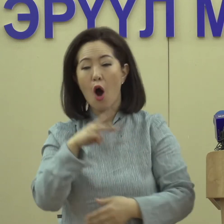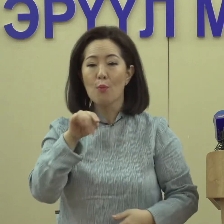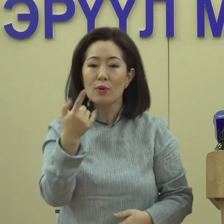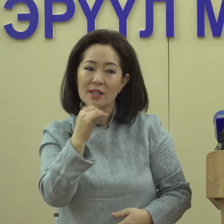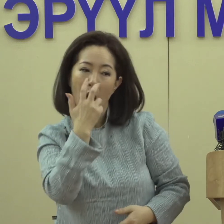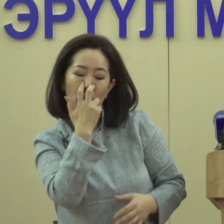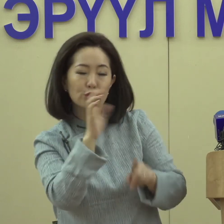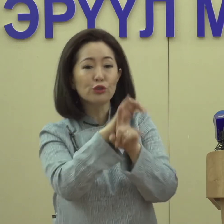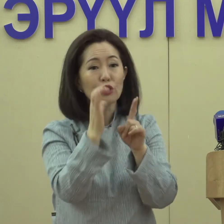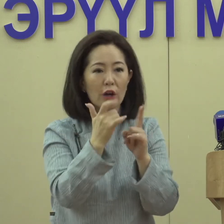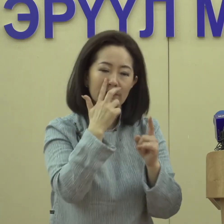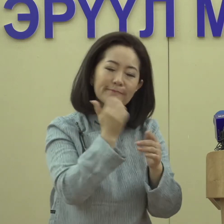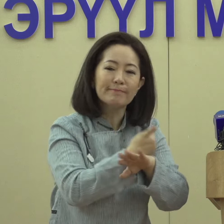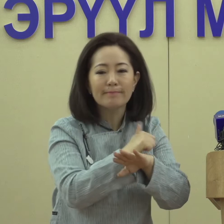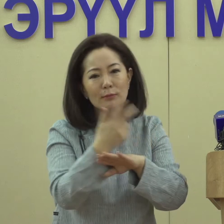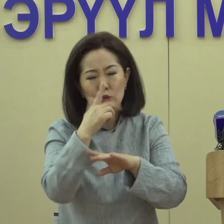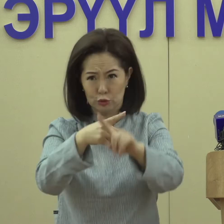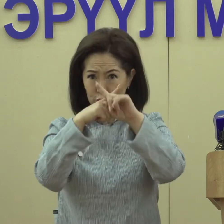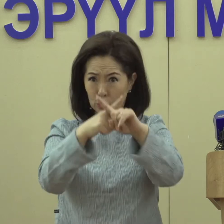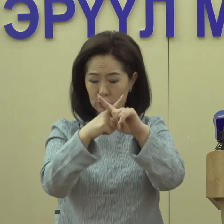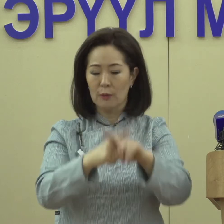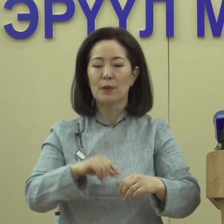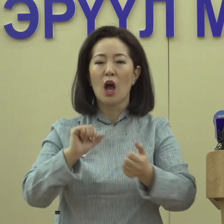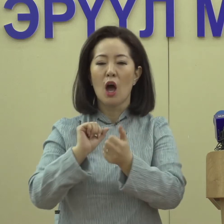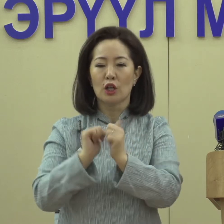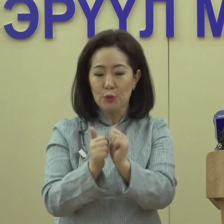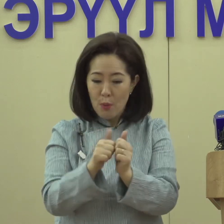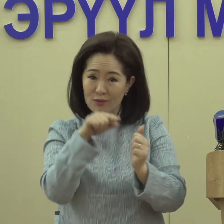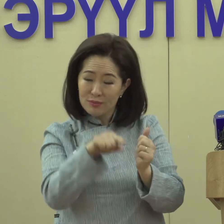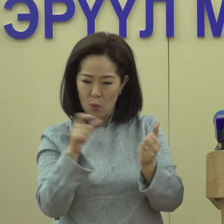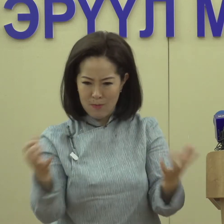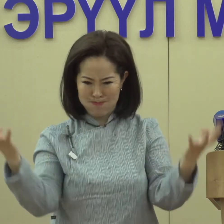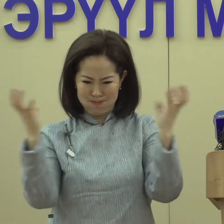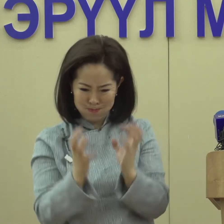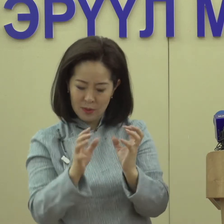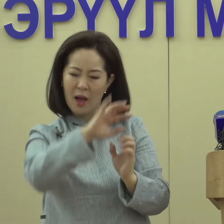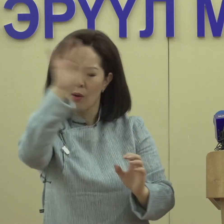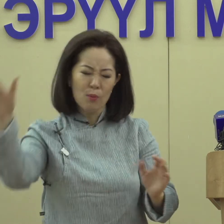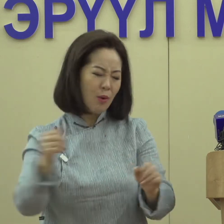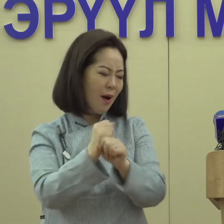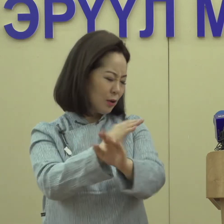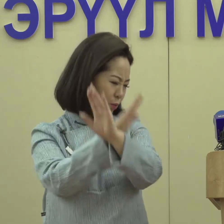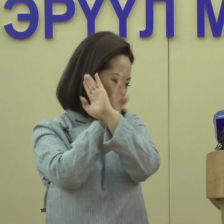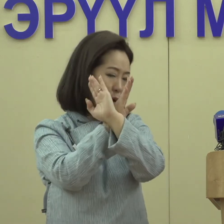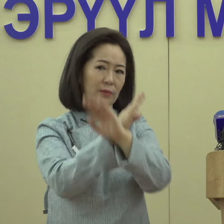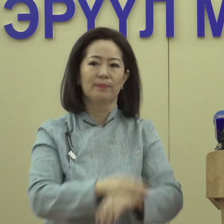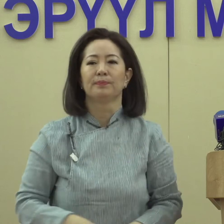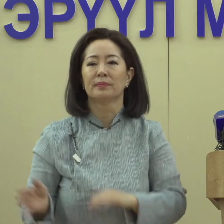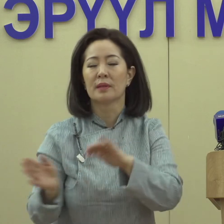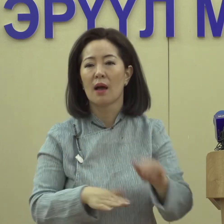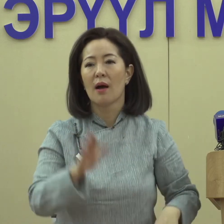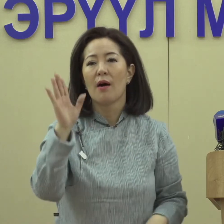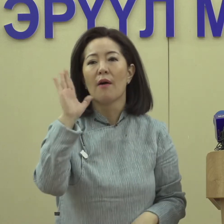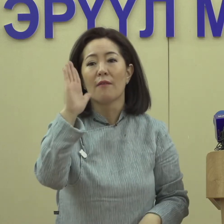ажиллагааг зогсоох, спортын болон хүн олноор одоо цугларах бүх арга хэмжээг цуцлах, бар, ресторан зэрэг